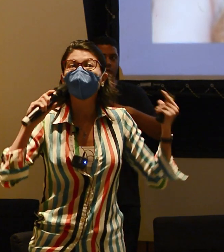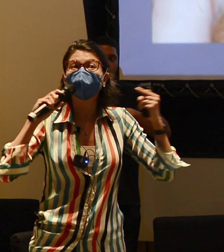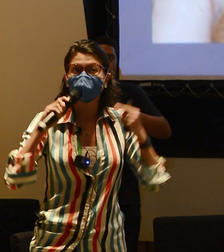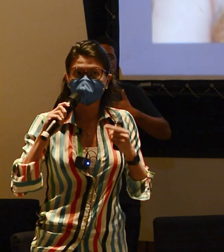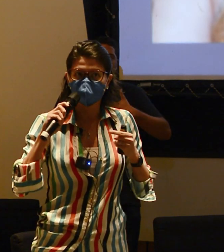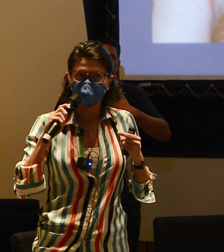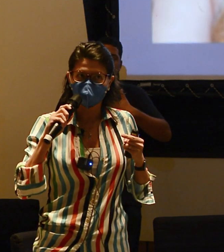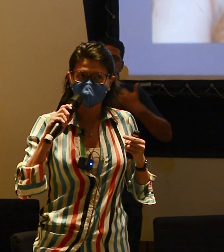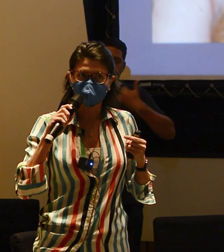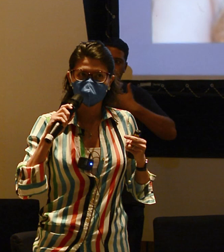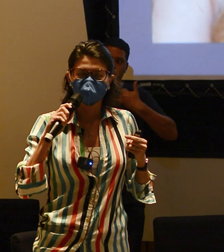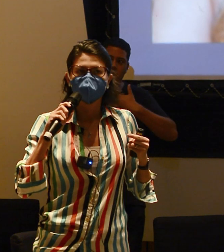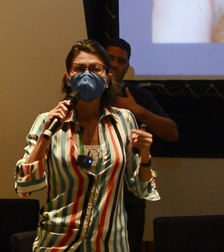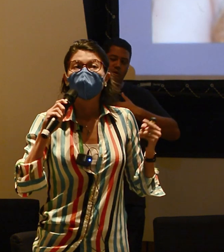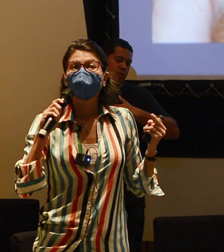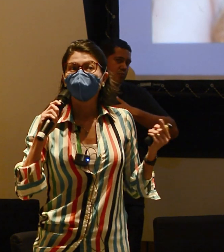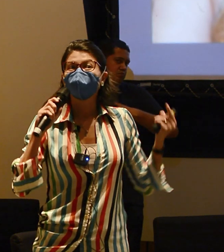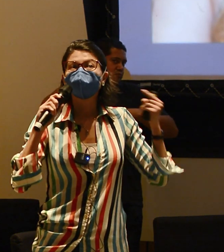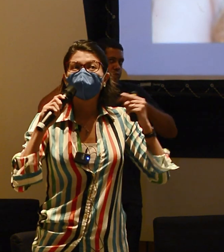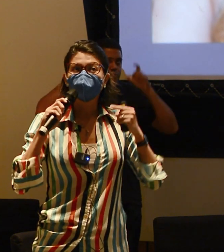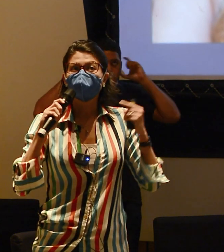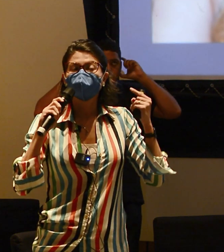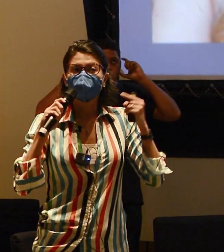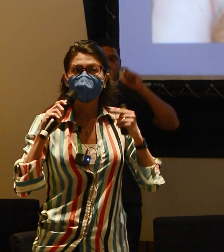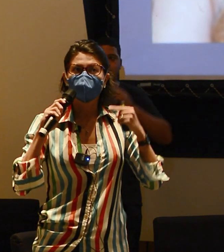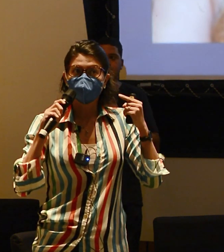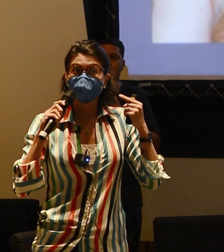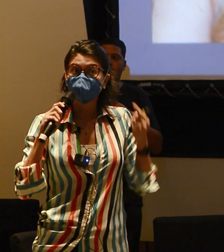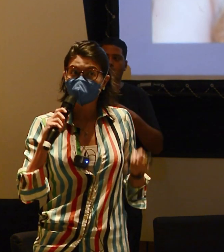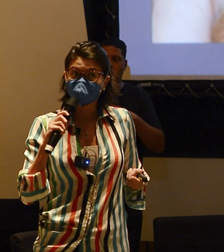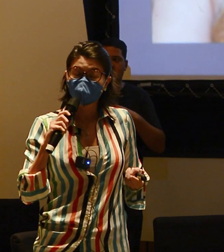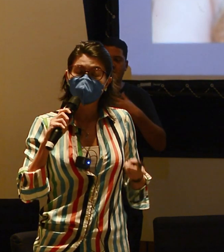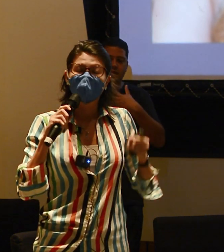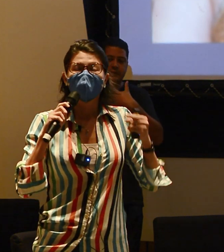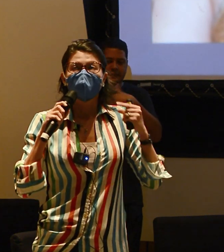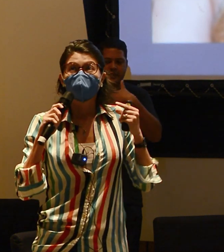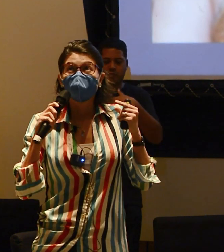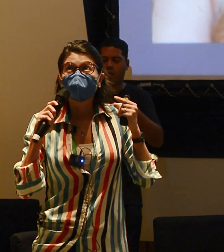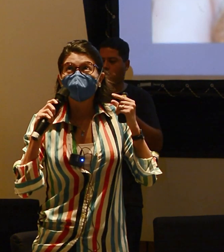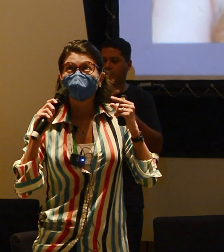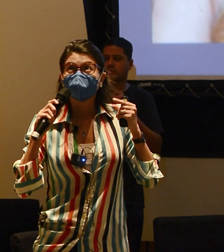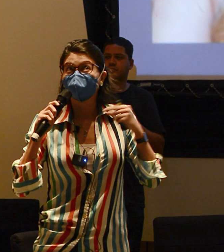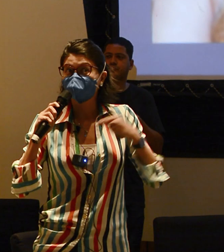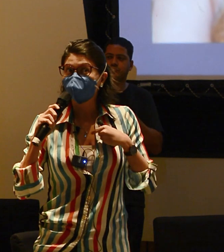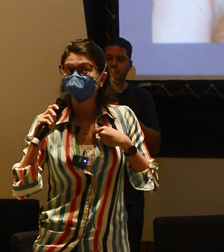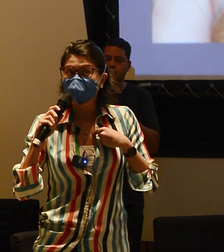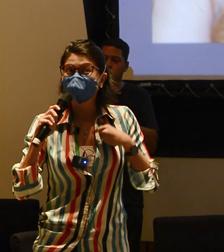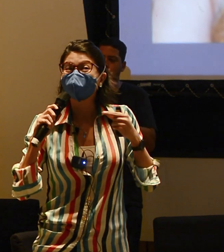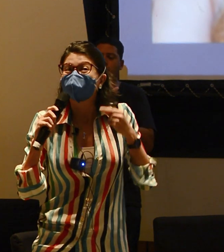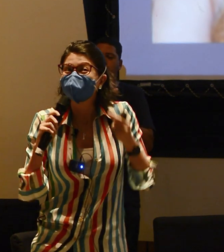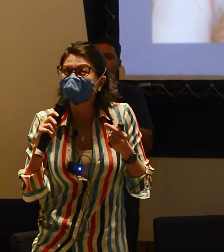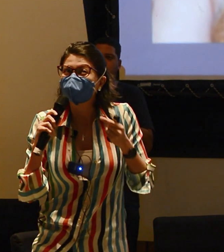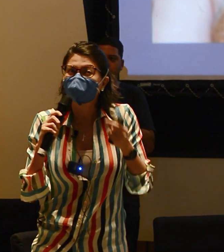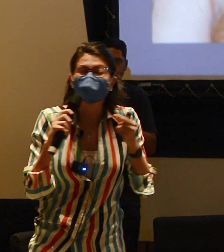informação vinda das duas orelhas. Para que esses processos cerebrais aconteçam e você